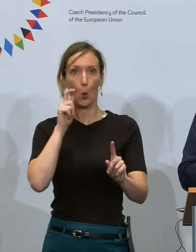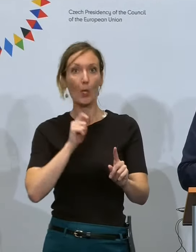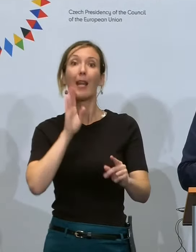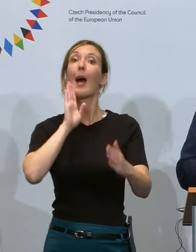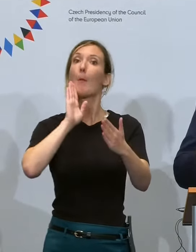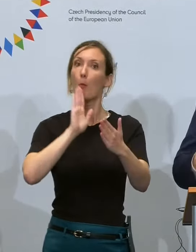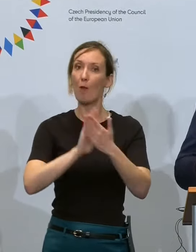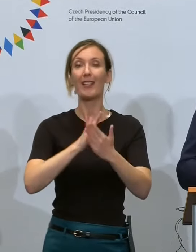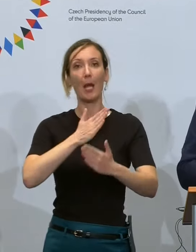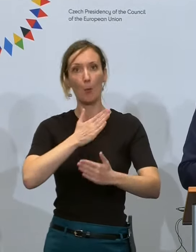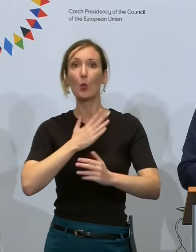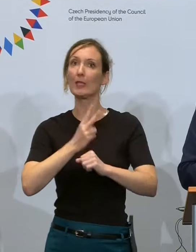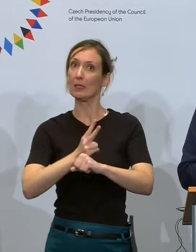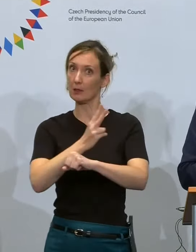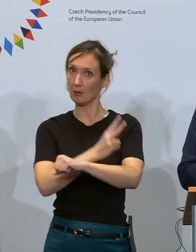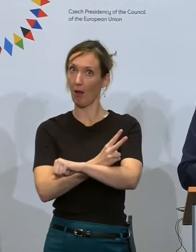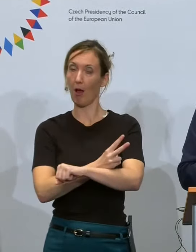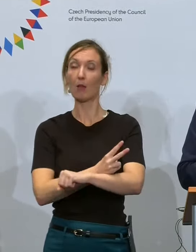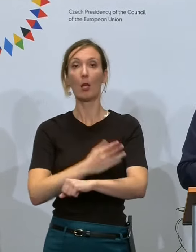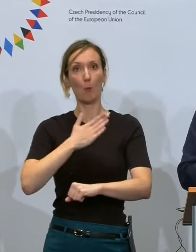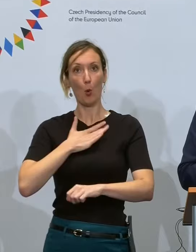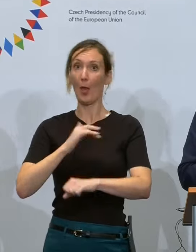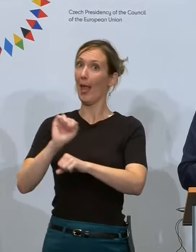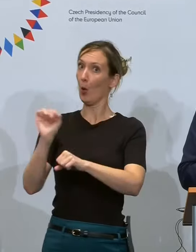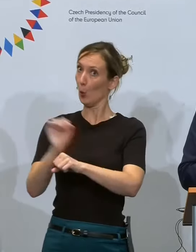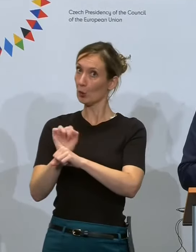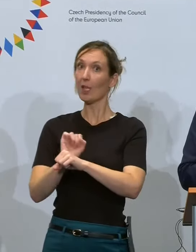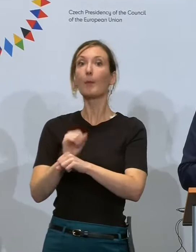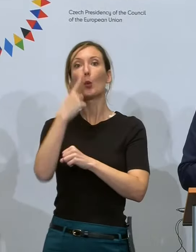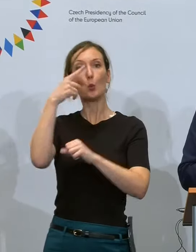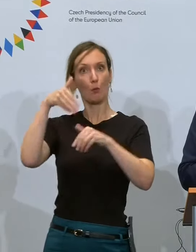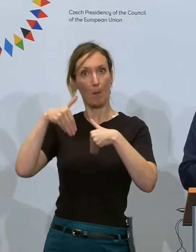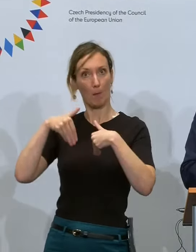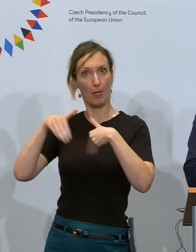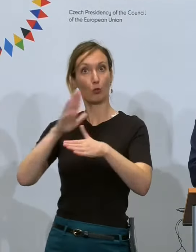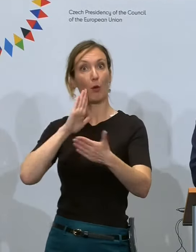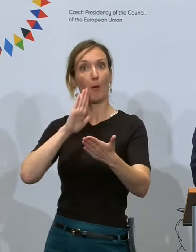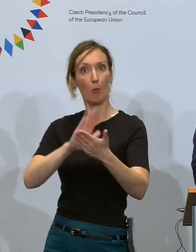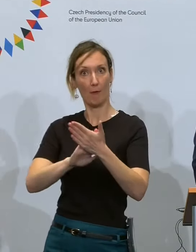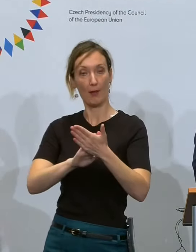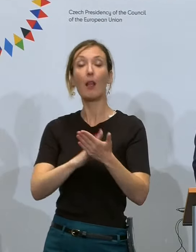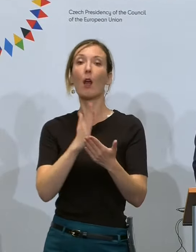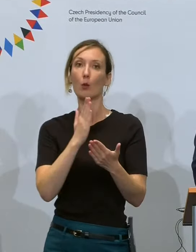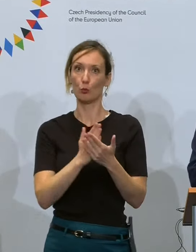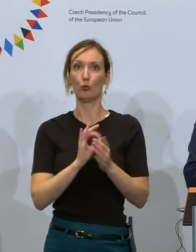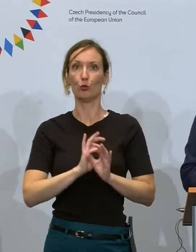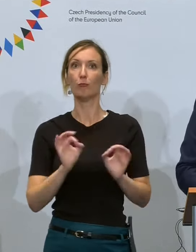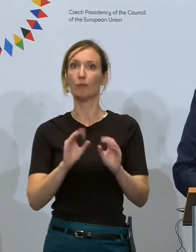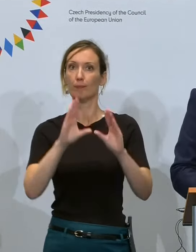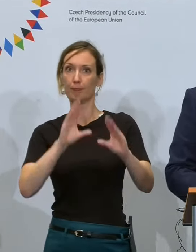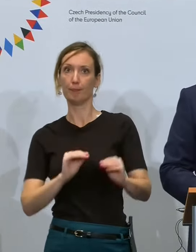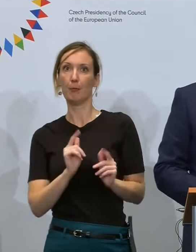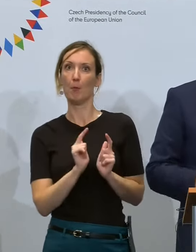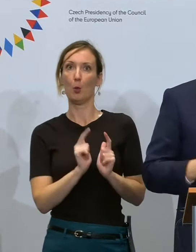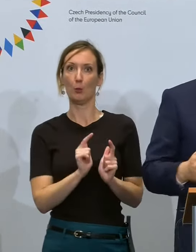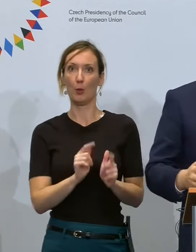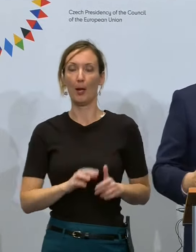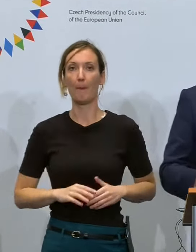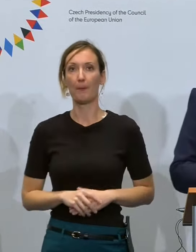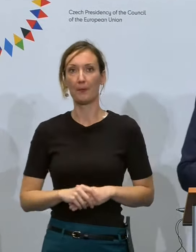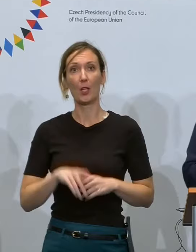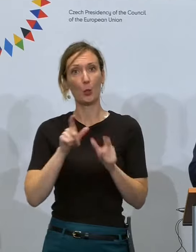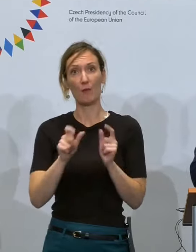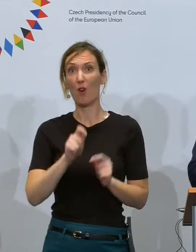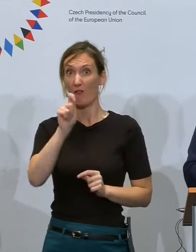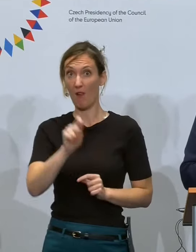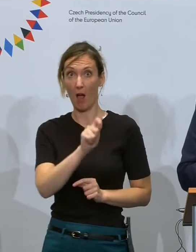územní celistvost a suverenitu této nesmyslné a neospravedlnitelné válce. Já jsem